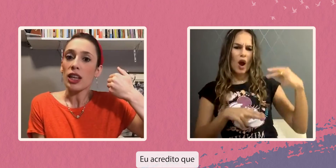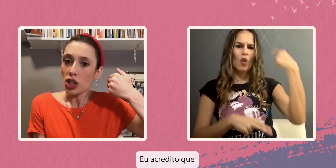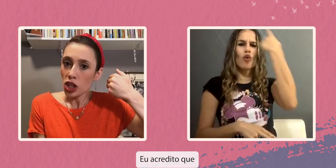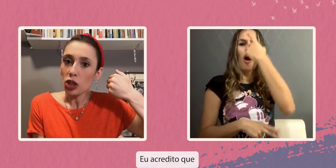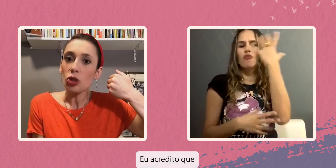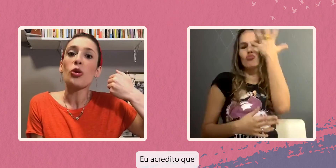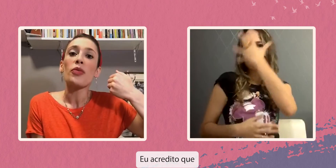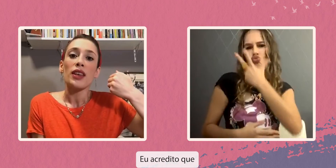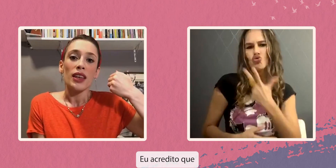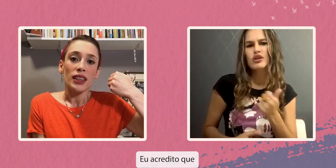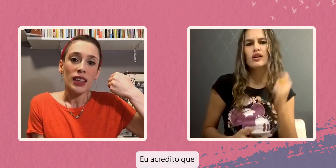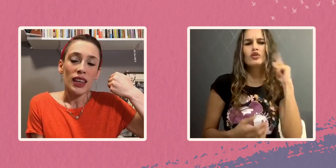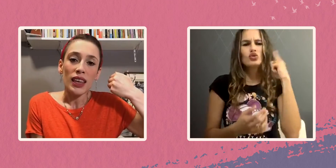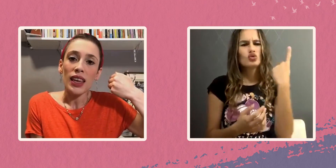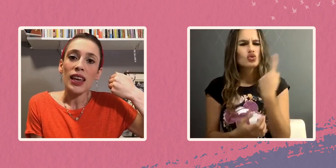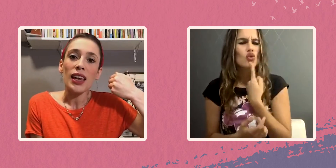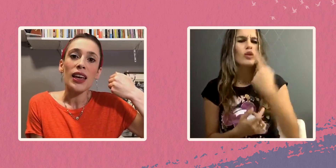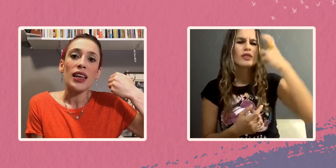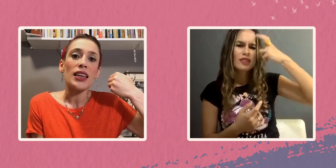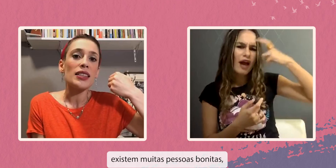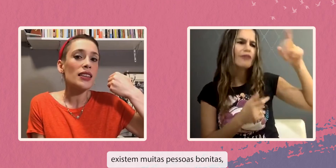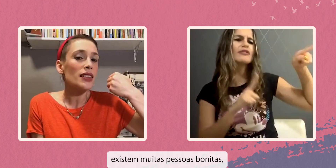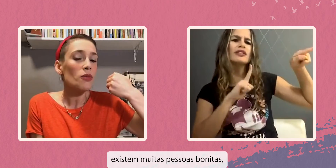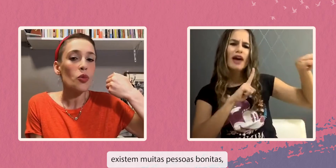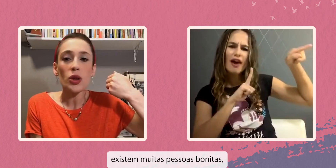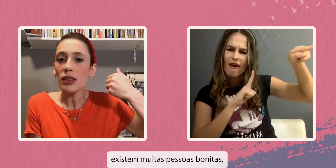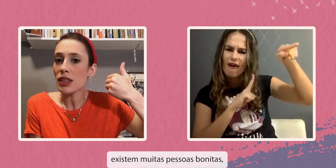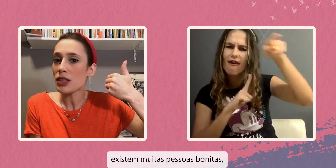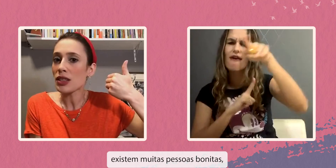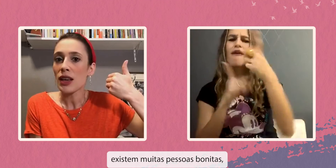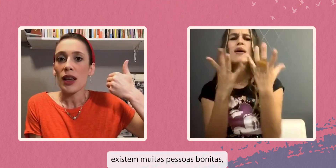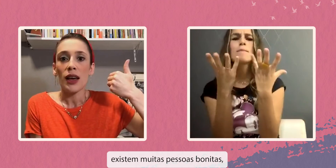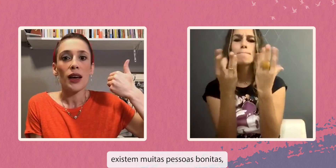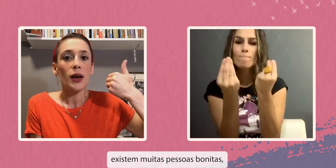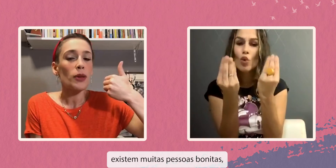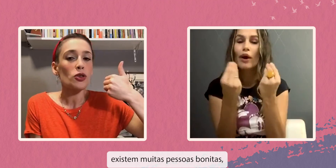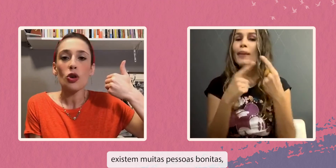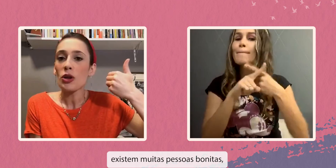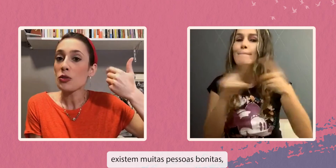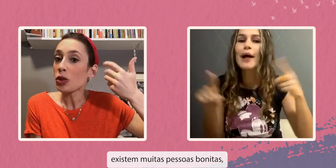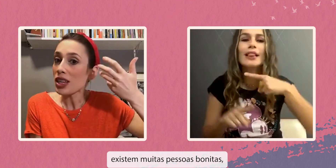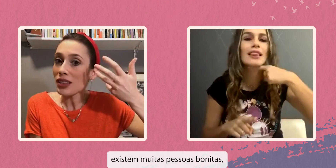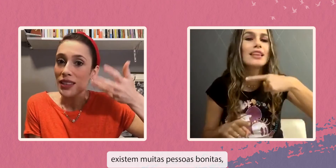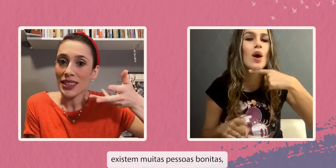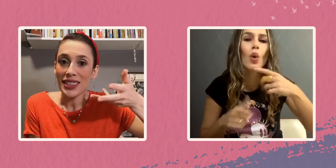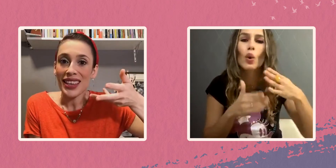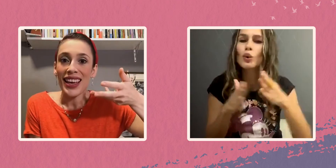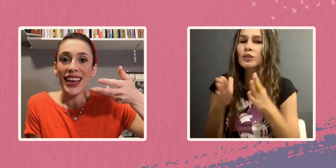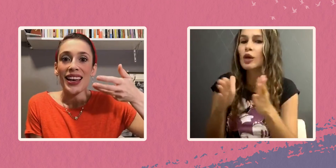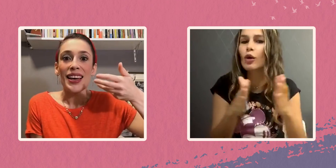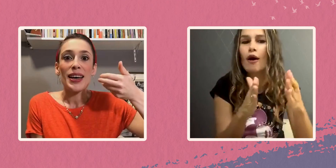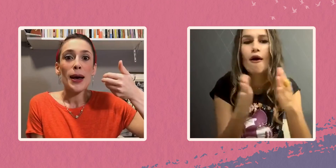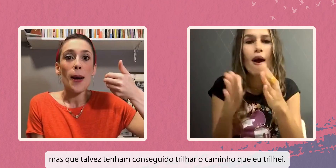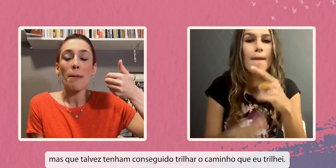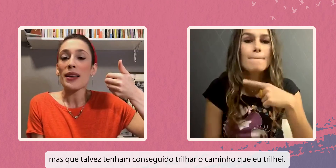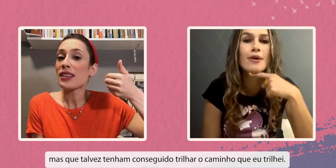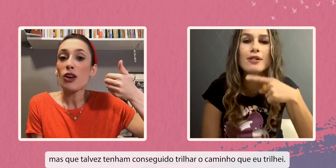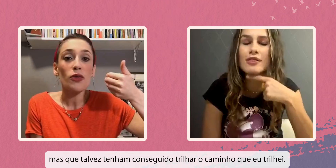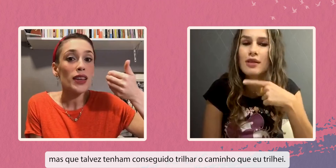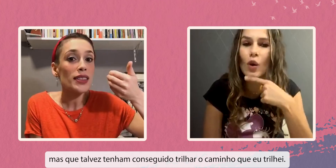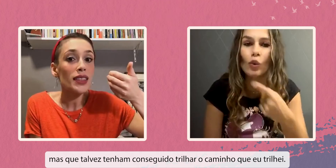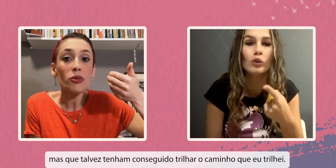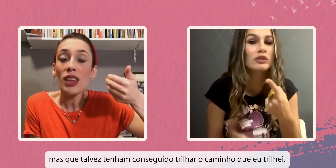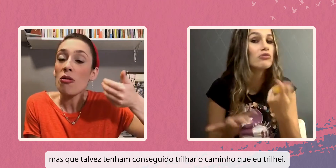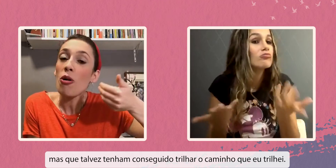Eu acredito que existem muitas pessoas bonitas, mas